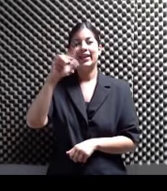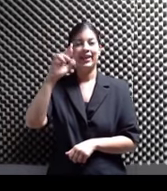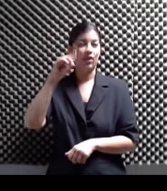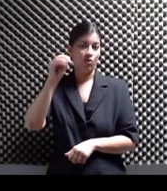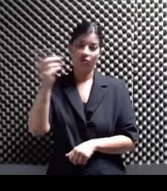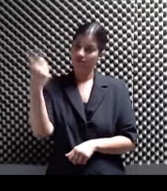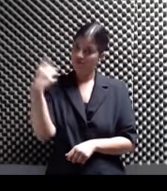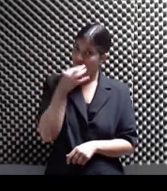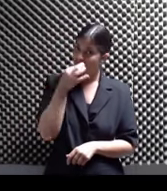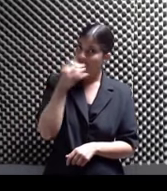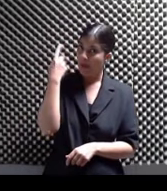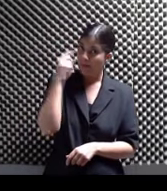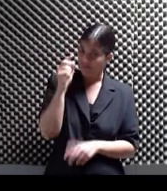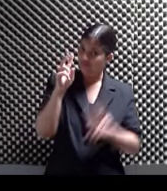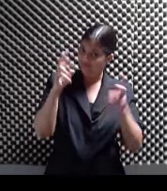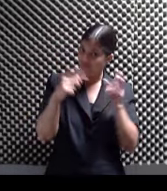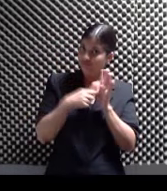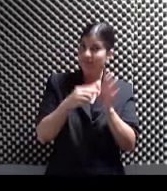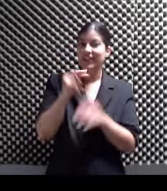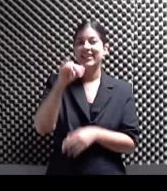del nido del guerrero.